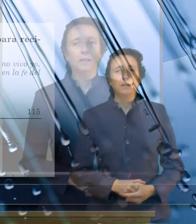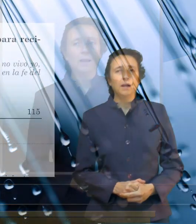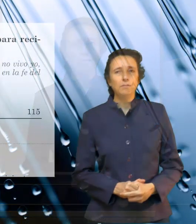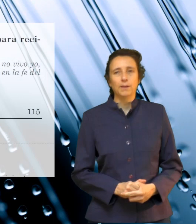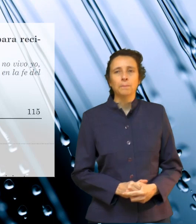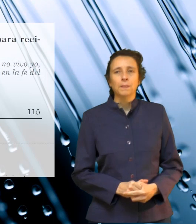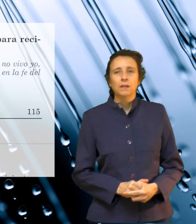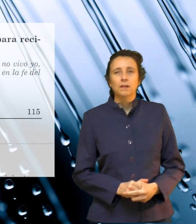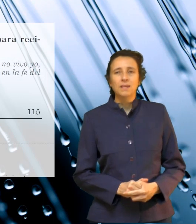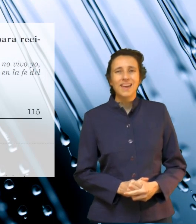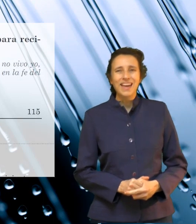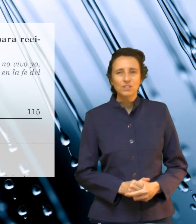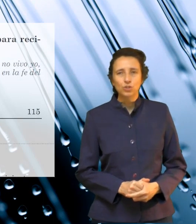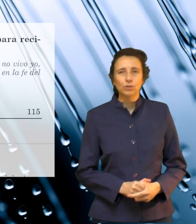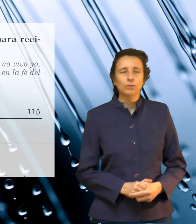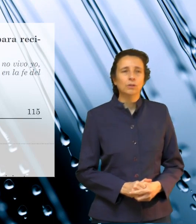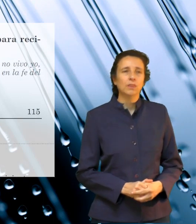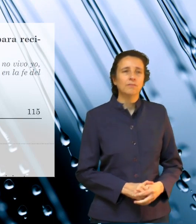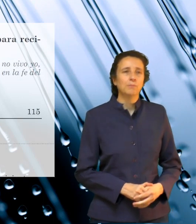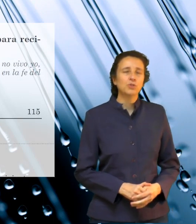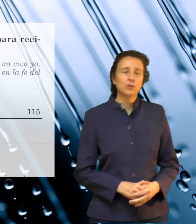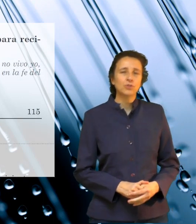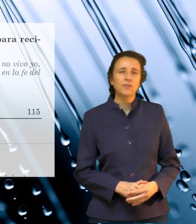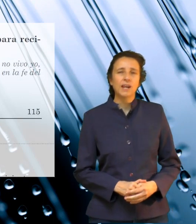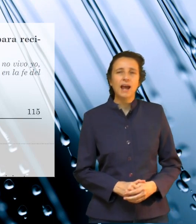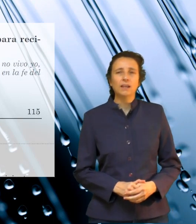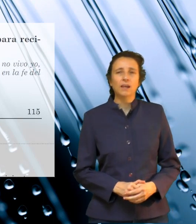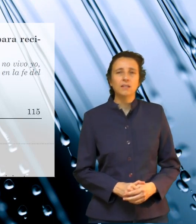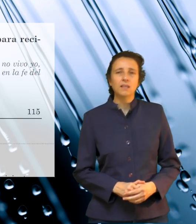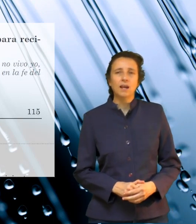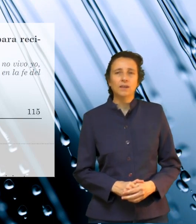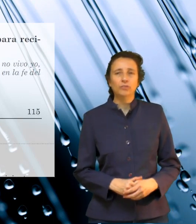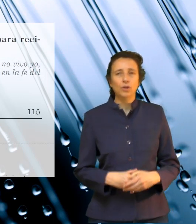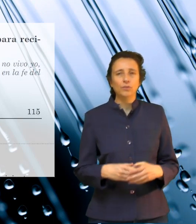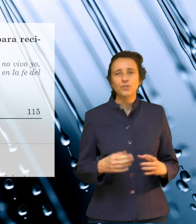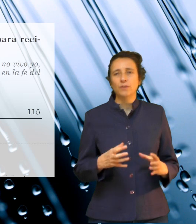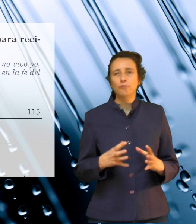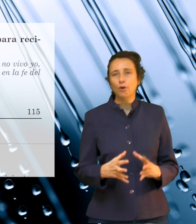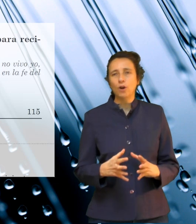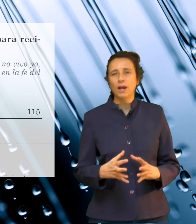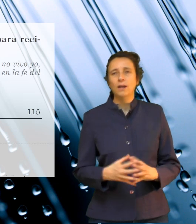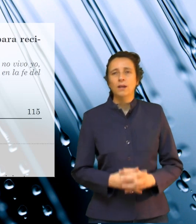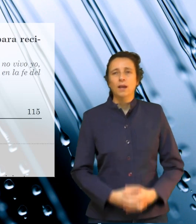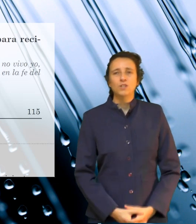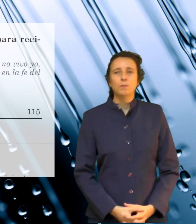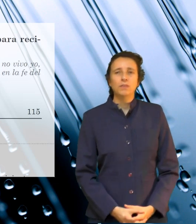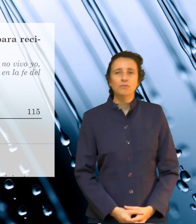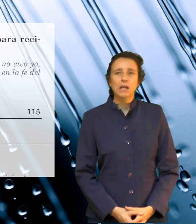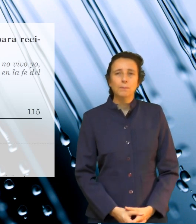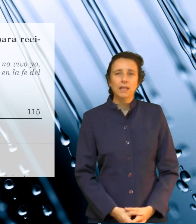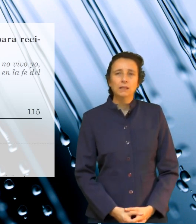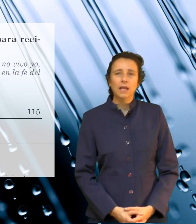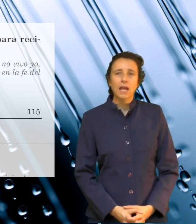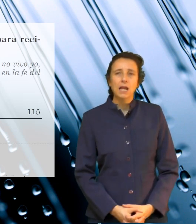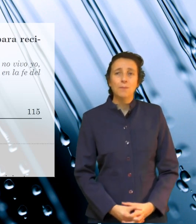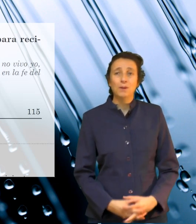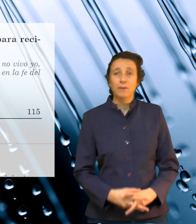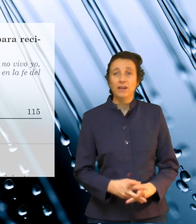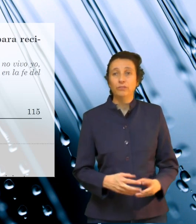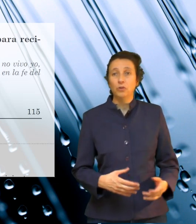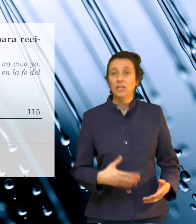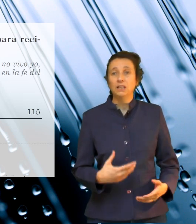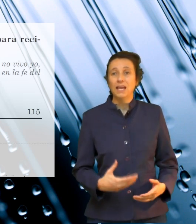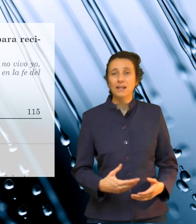difícilmente practicable. Y de hecho, debemos considerar que esta lección se enfoca específicamente en